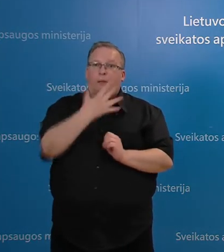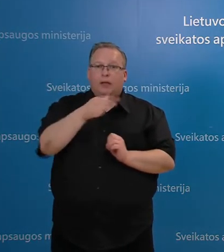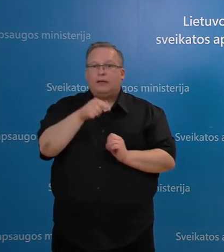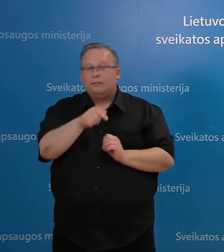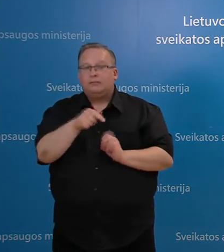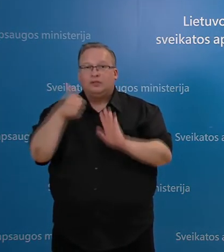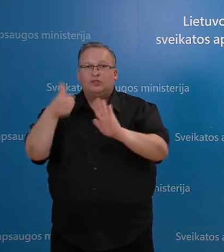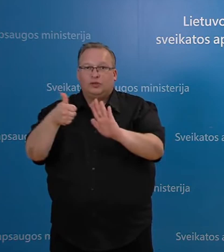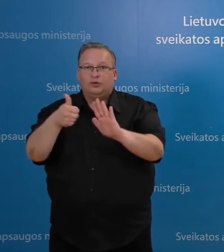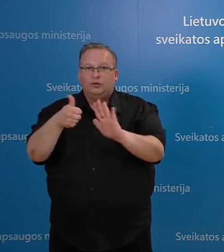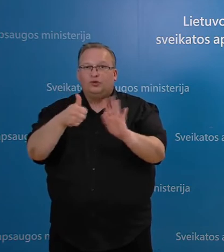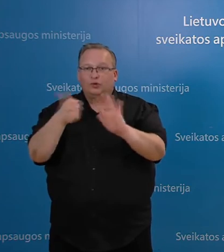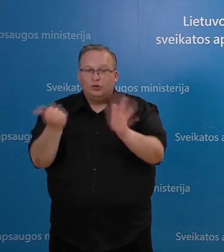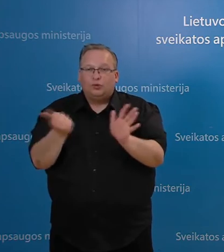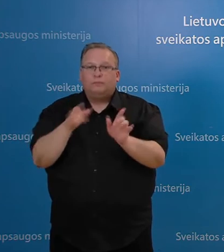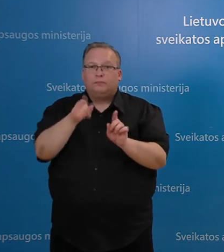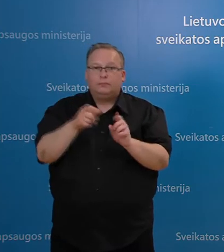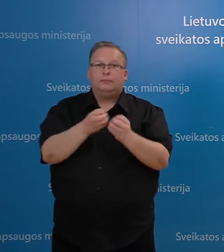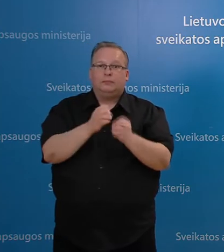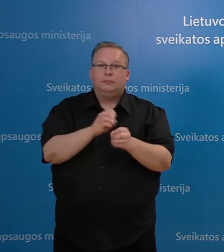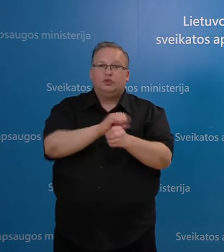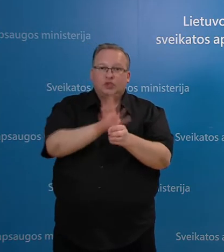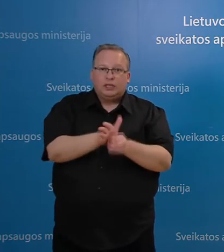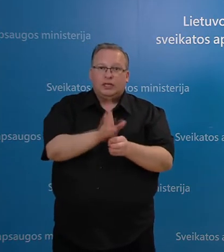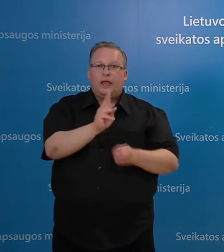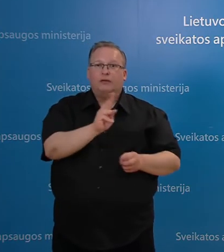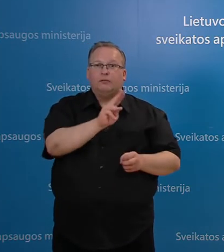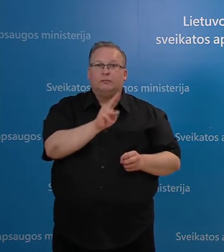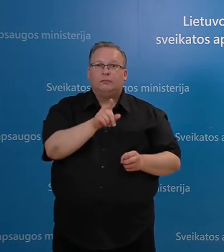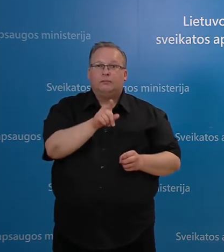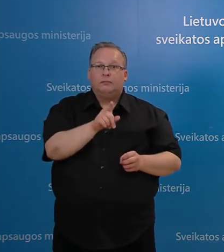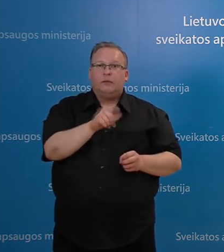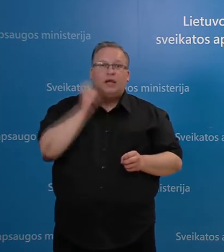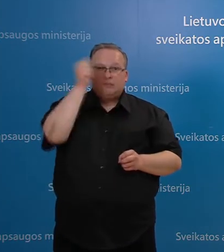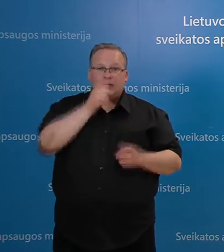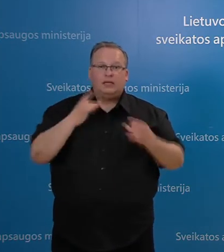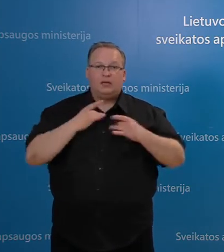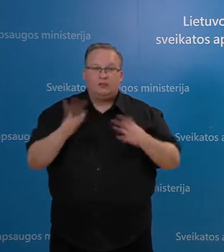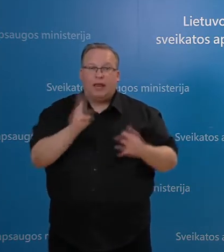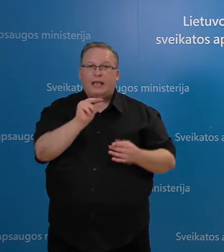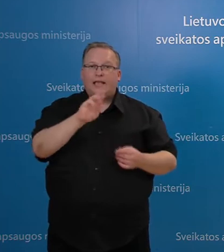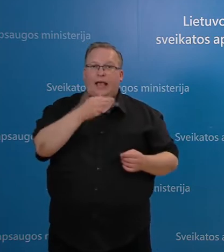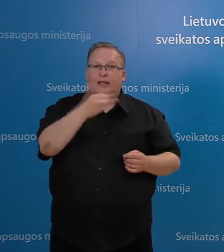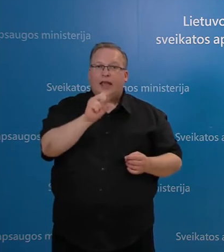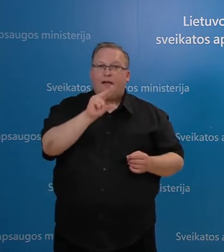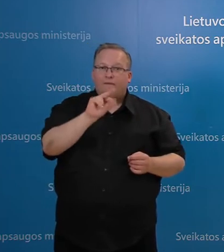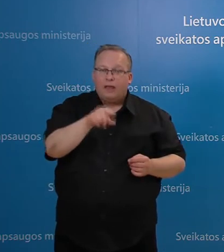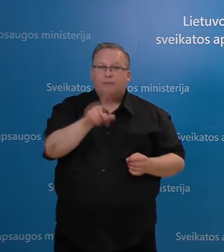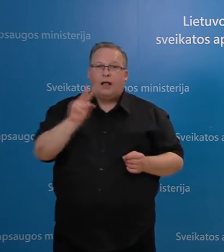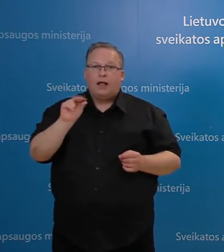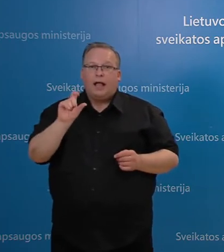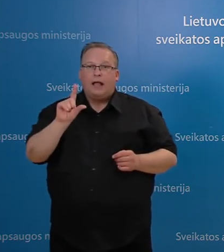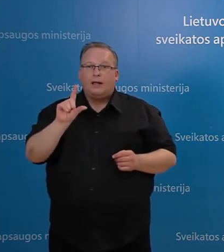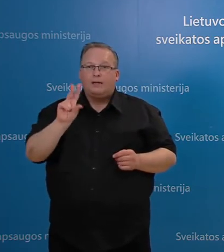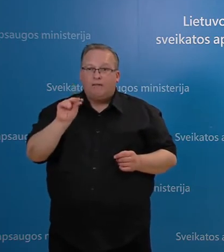koronaviruso atvejų yra susijęs su židiniais Kernavėje ir Kalveliuose, vykusiuose asmeninėse šventėse. Galbūt bus imtasi